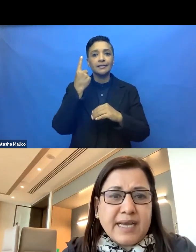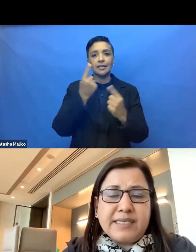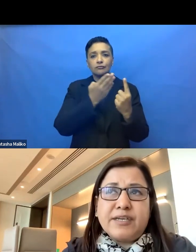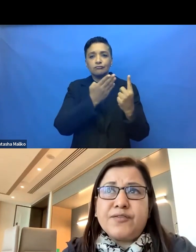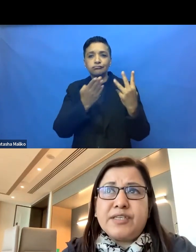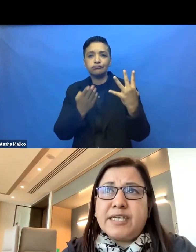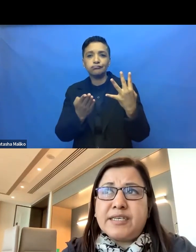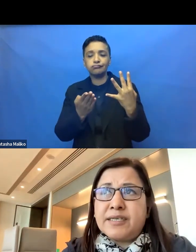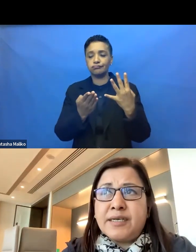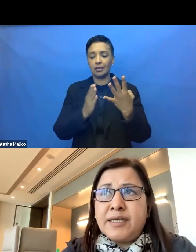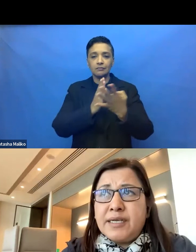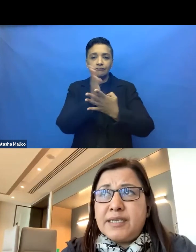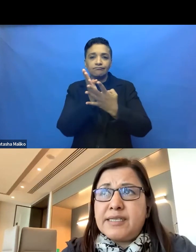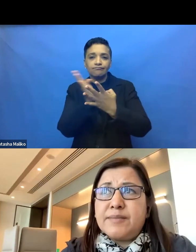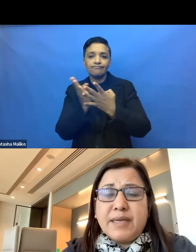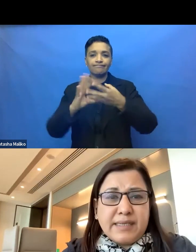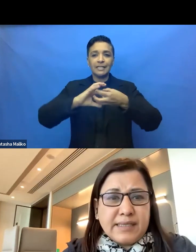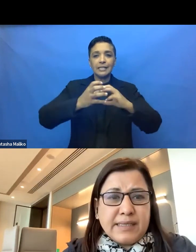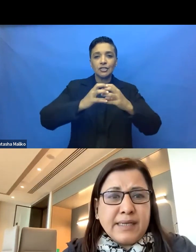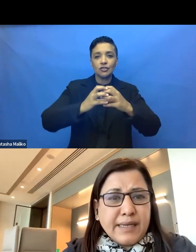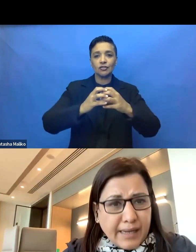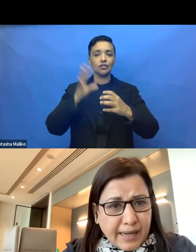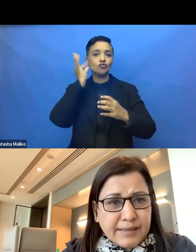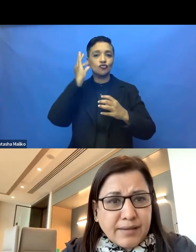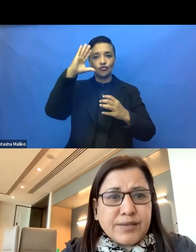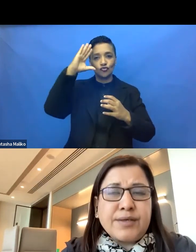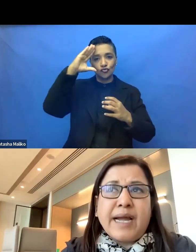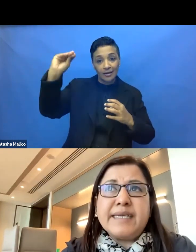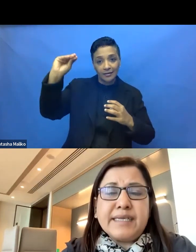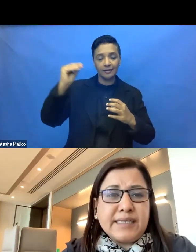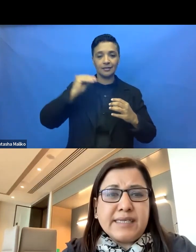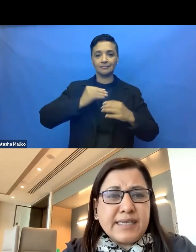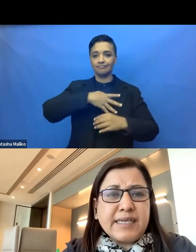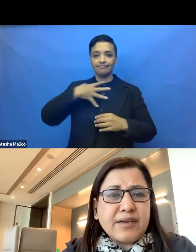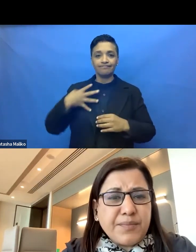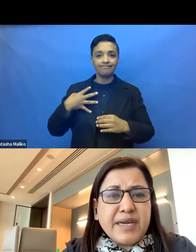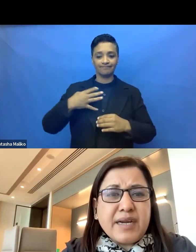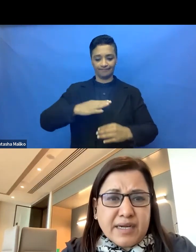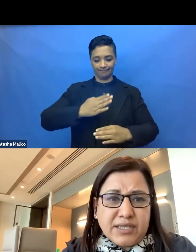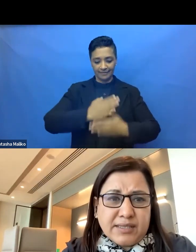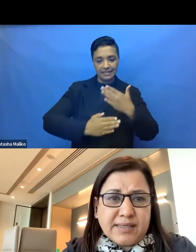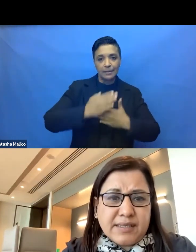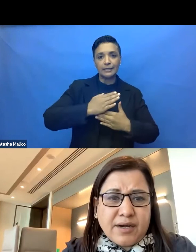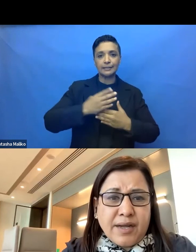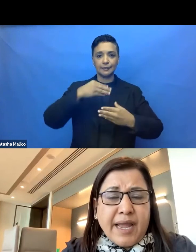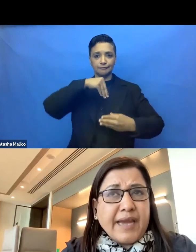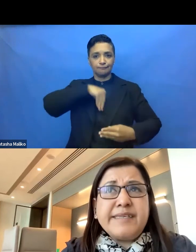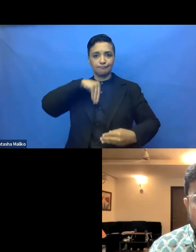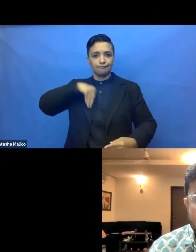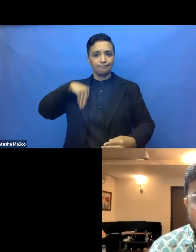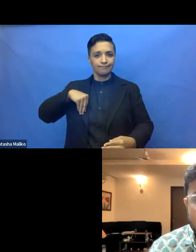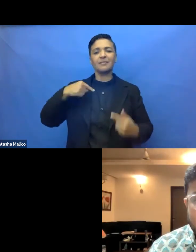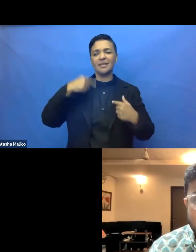pour cela, il faut avoir comment comprendre l'intersectionnalité avec